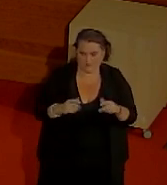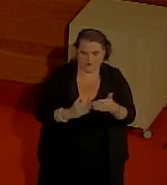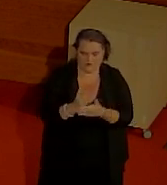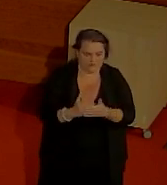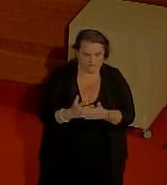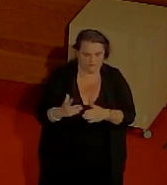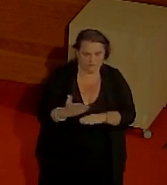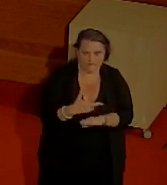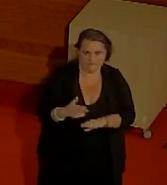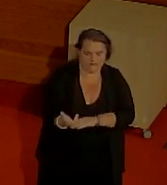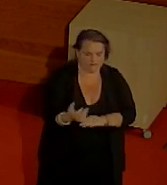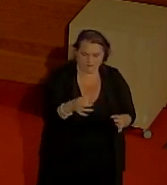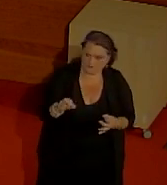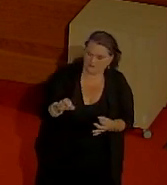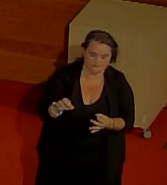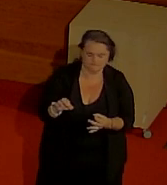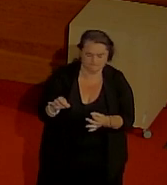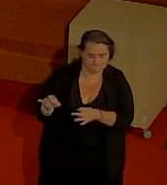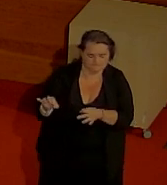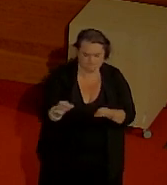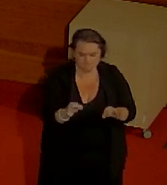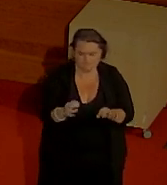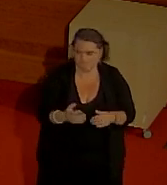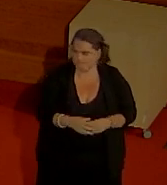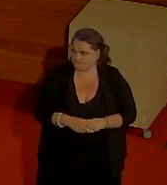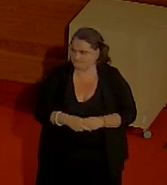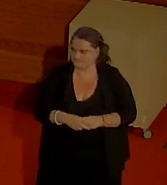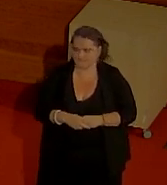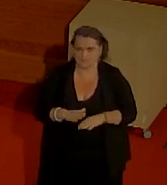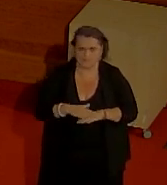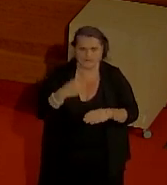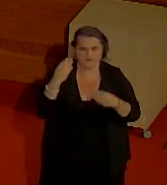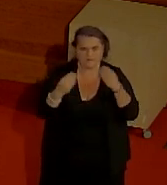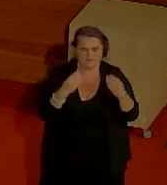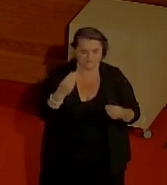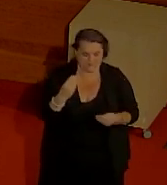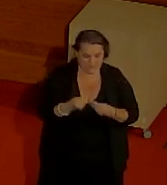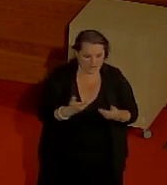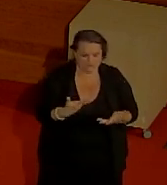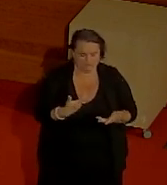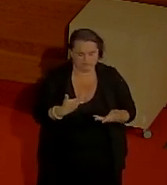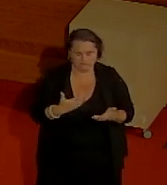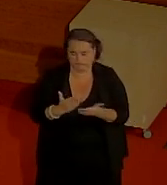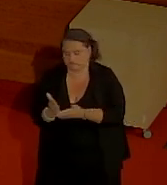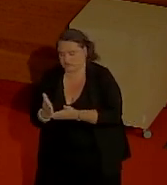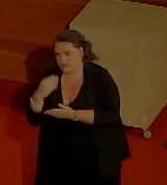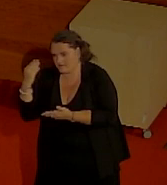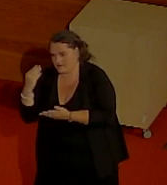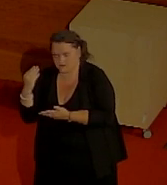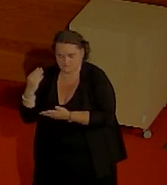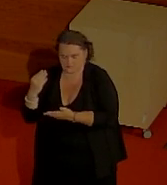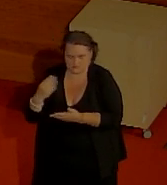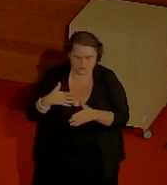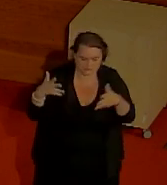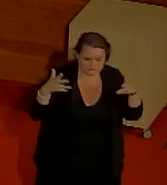desvíos que nos permitan un mínimo de extrañamiento para pensar lo que estamos haciendo esa espiral o